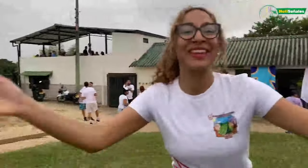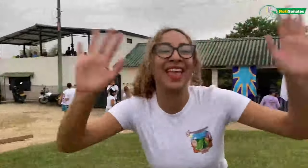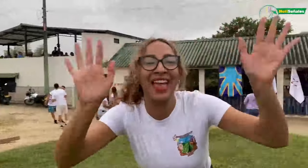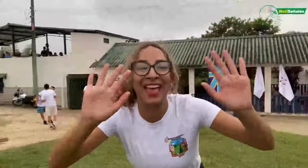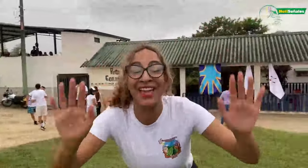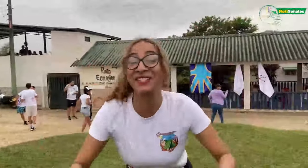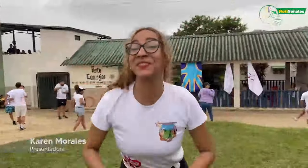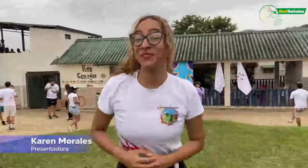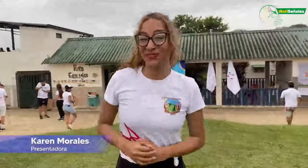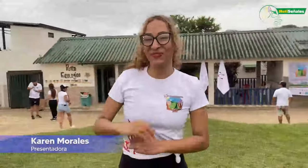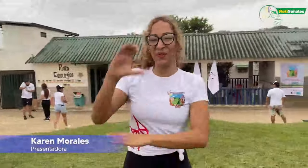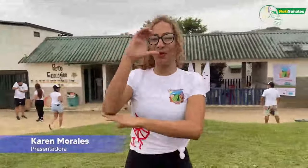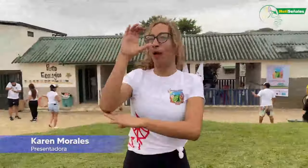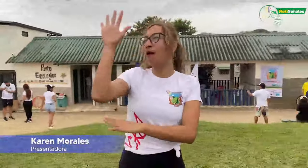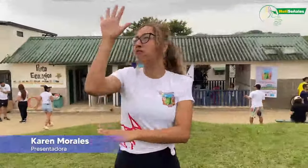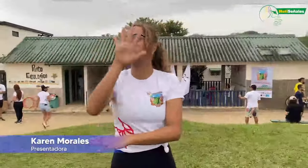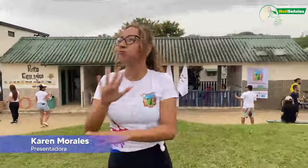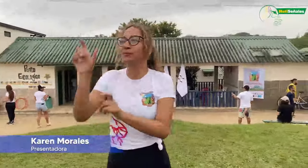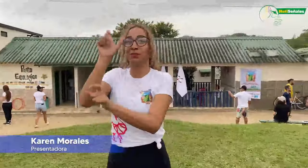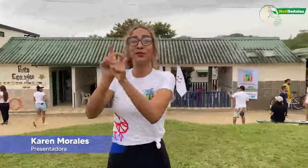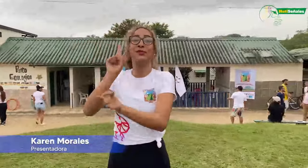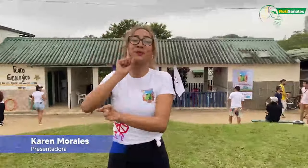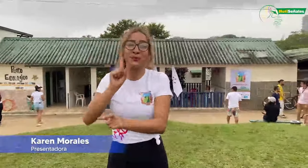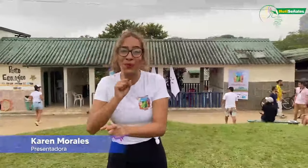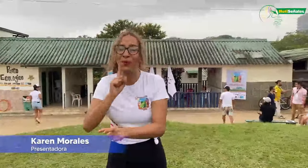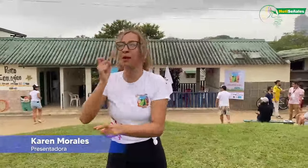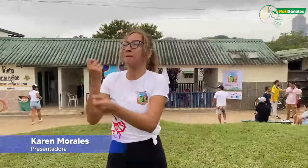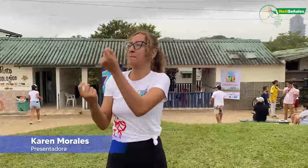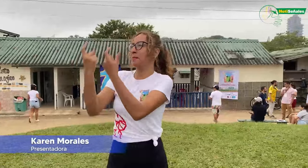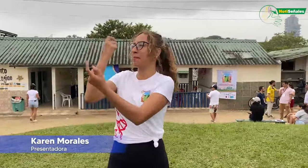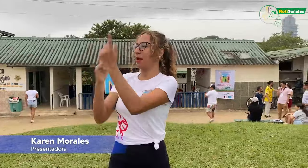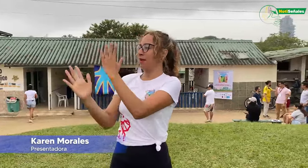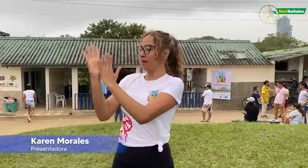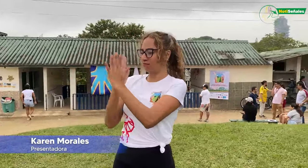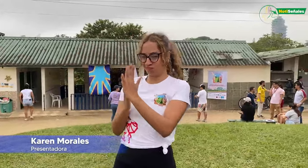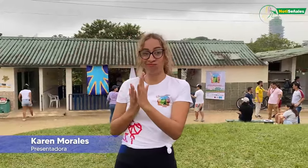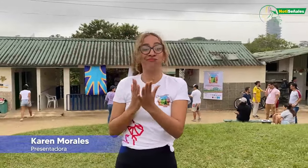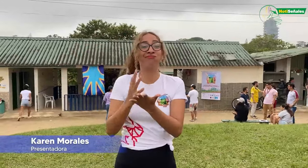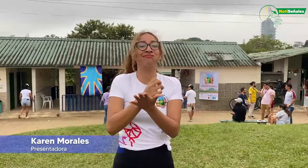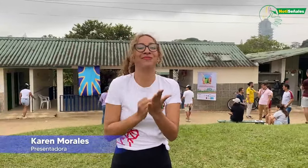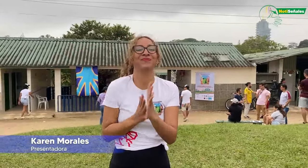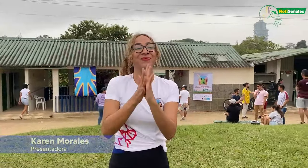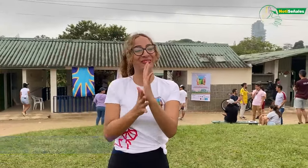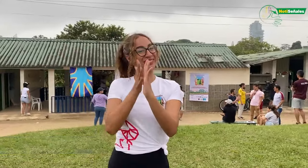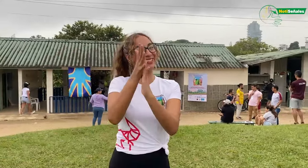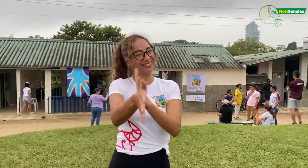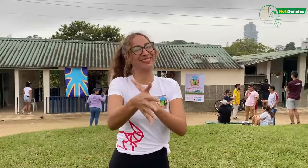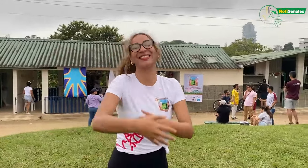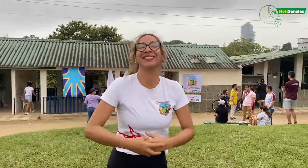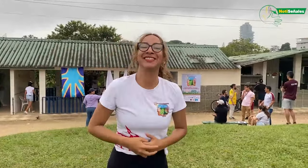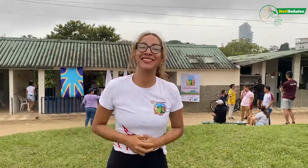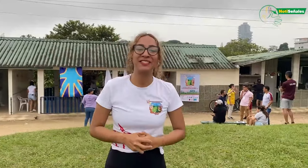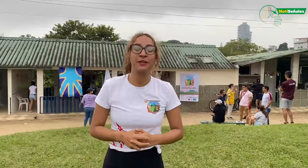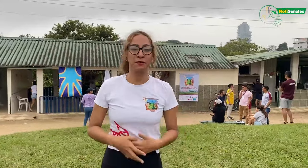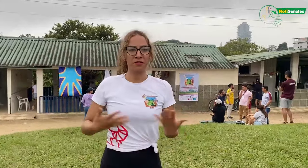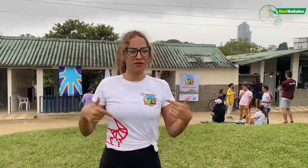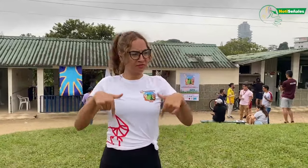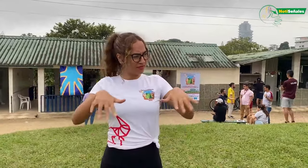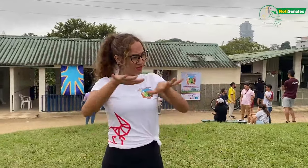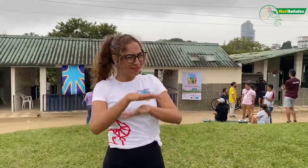El informativo que recoge los sucesos más importantes de la comunidad sorda del país, Notic Señales. Nos